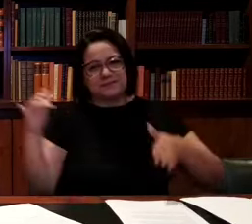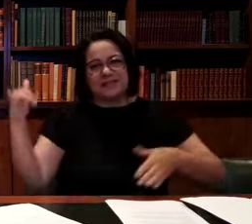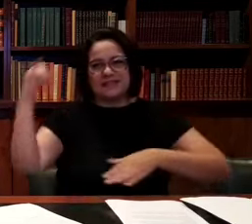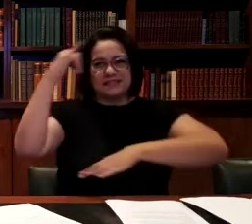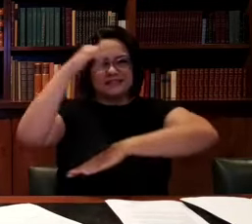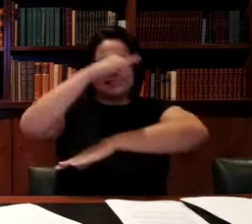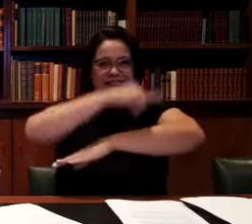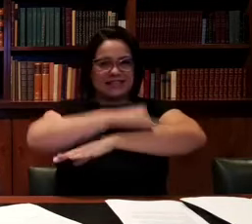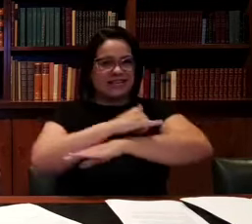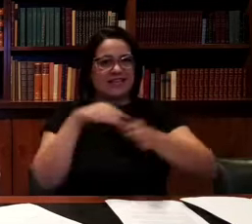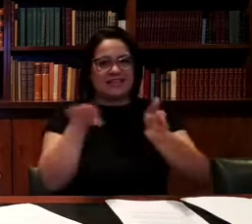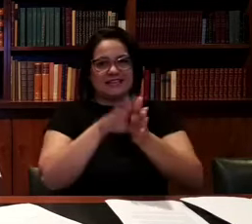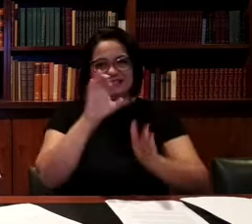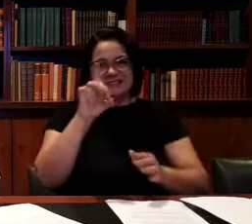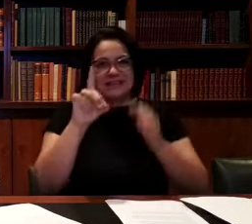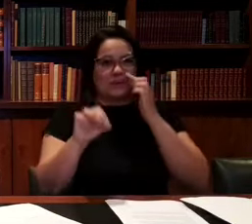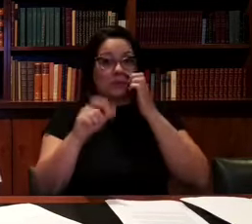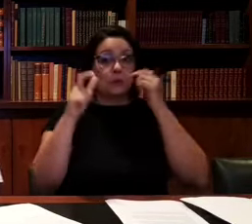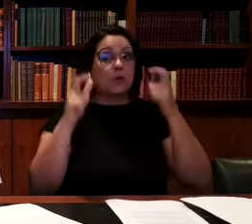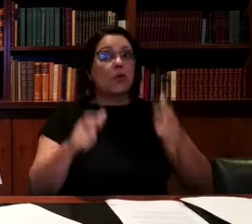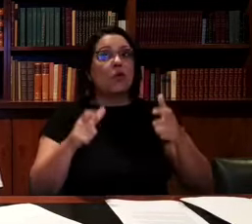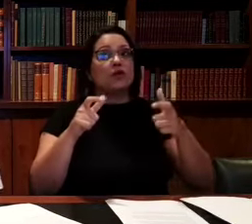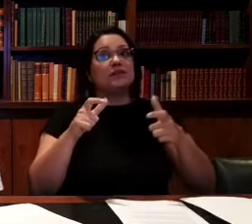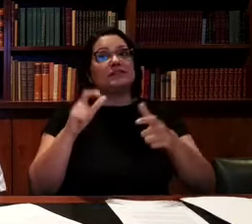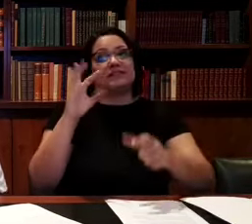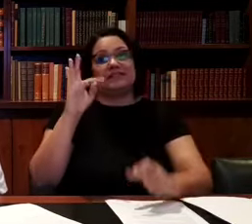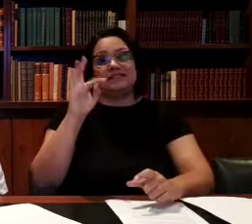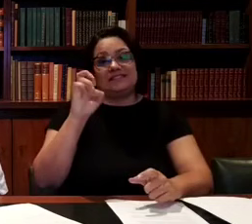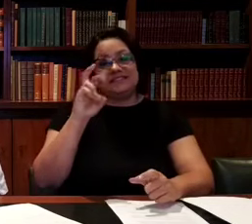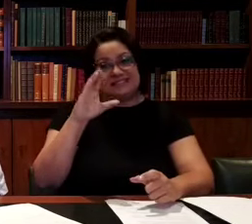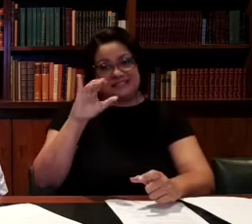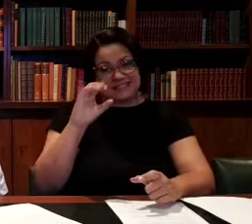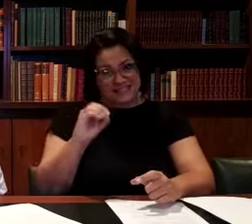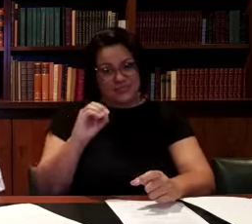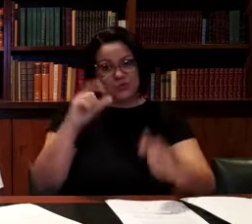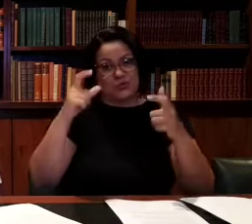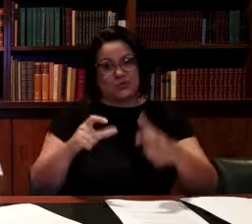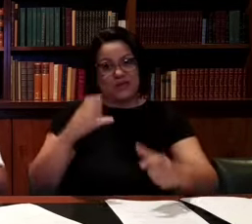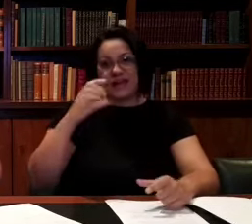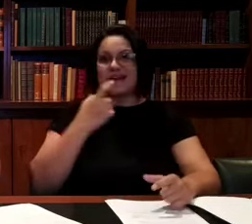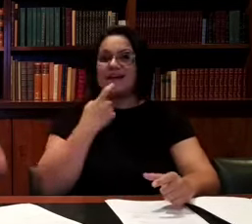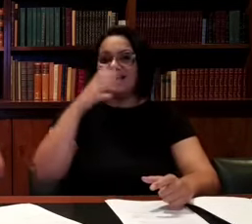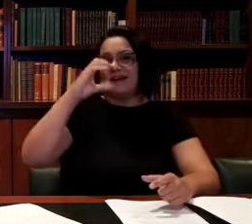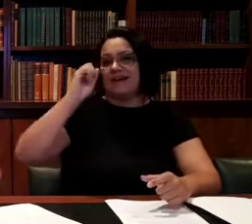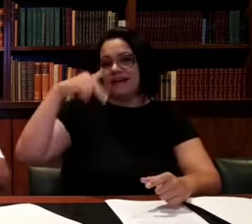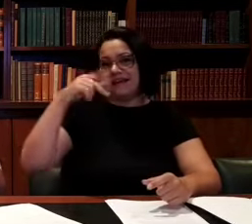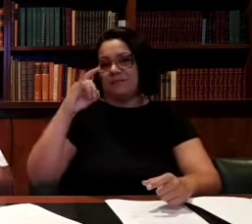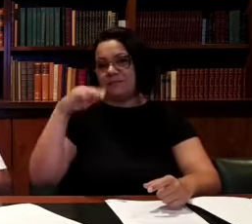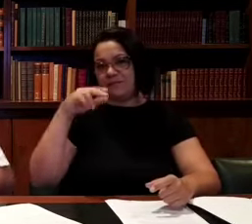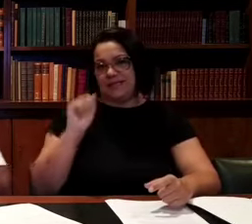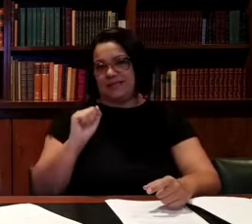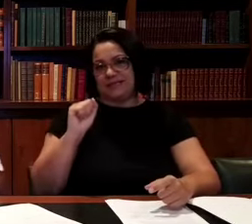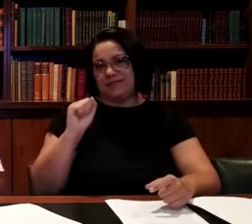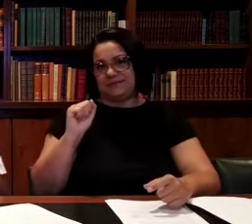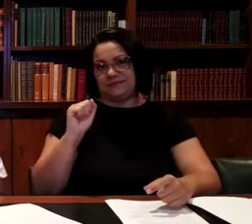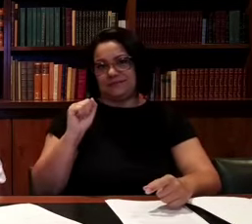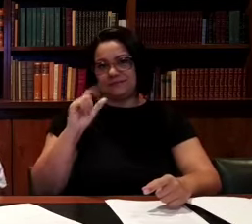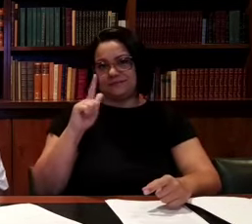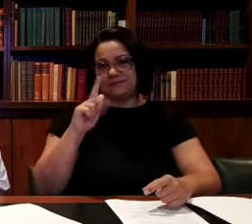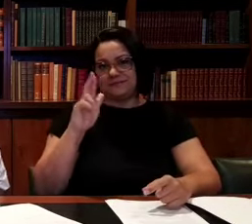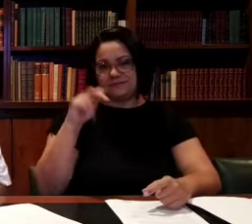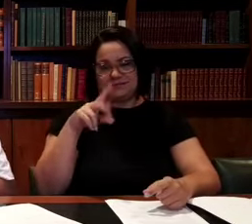Tércio Campina Grande Campina Grande foram recebidos pelo prefeito Romero Rodrigues ele não é candidato à reeleição tem